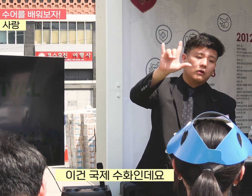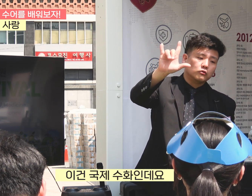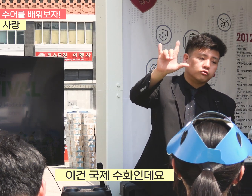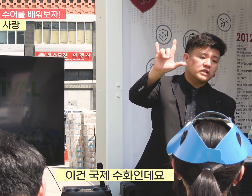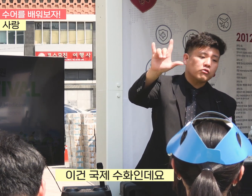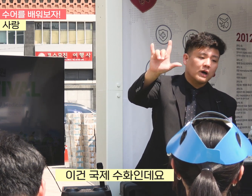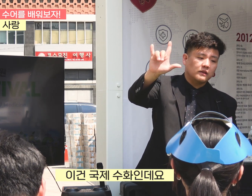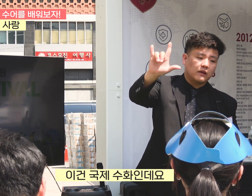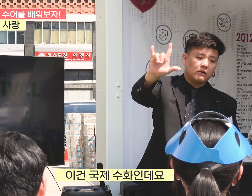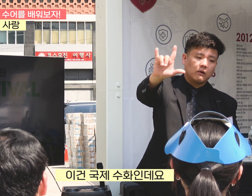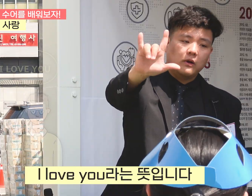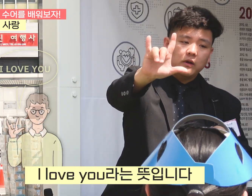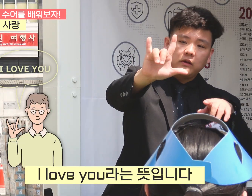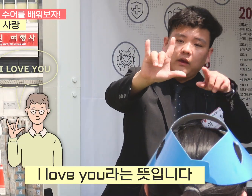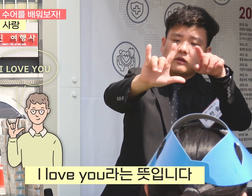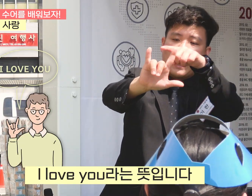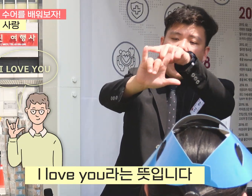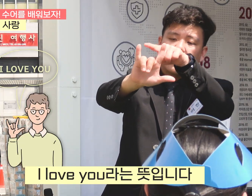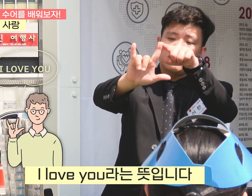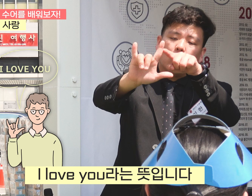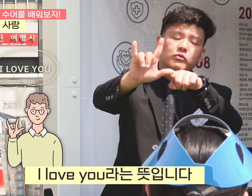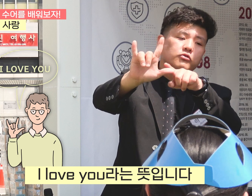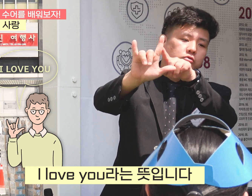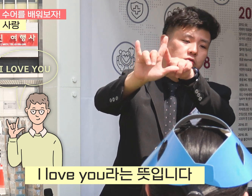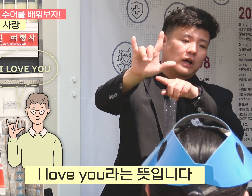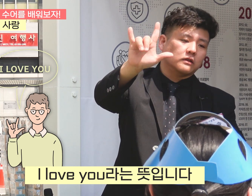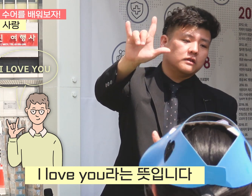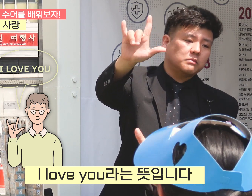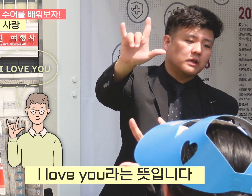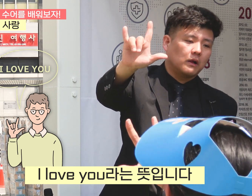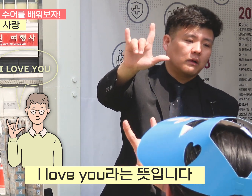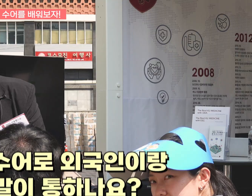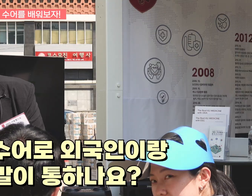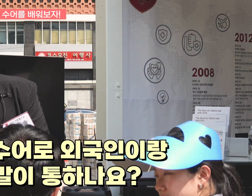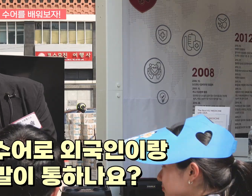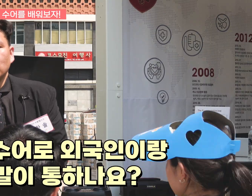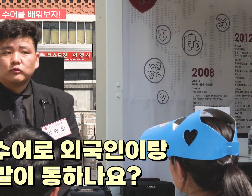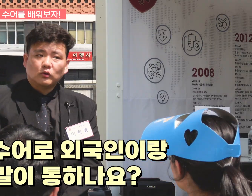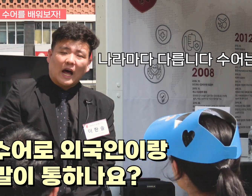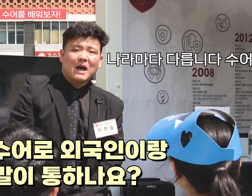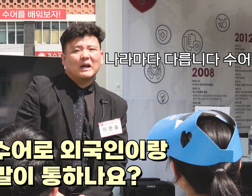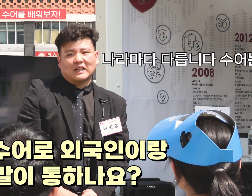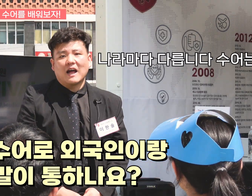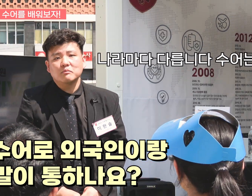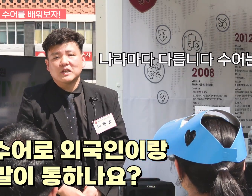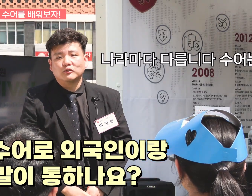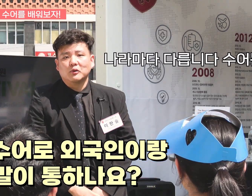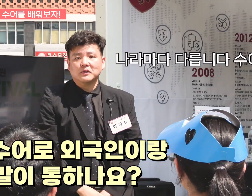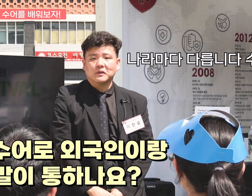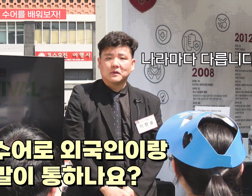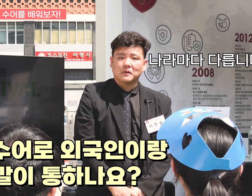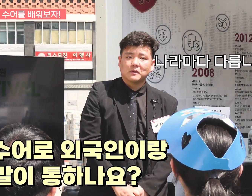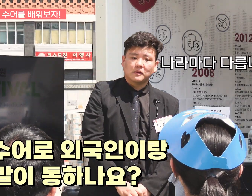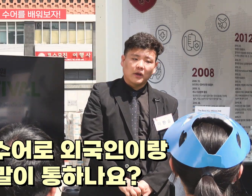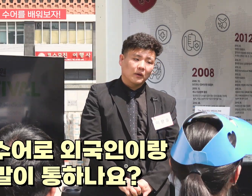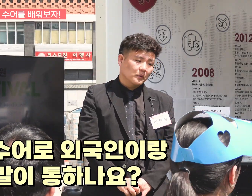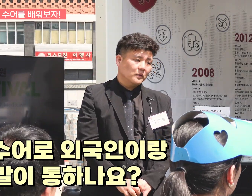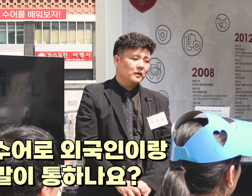이거는 국제수화인데요. 이게 그 I love you라는 뜻입니다. 수호 나라마다 다릅니다, 수호는. 예.